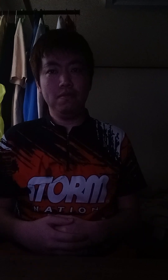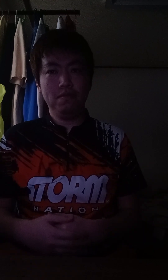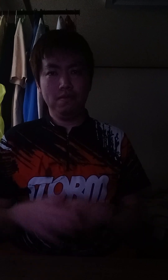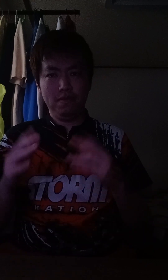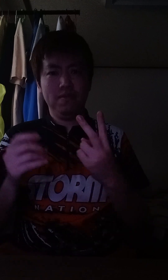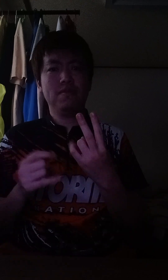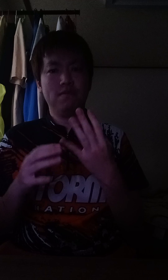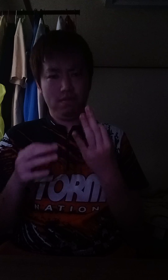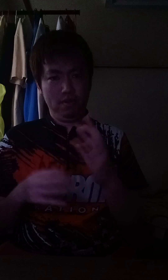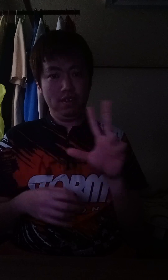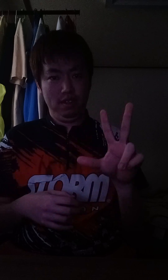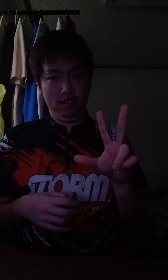12.3이네.